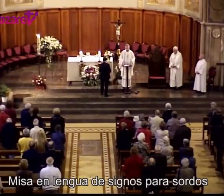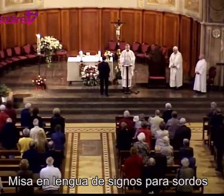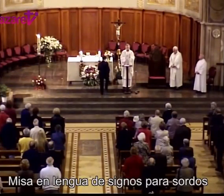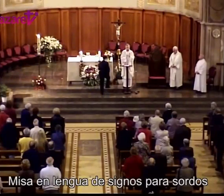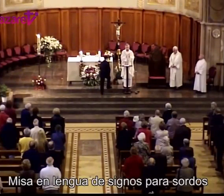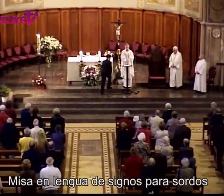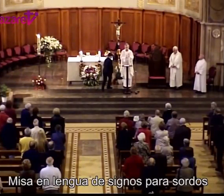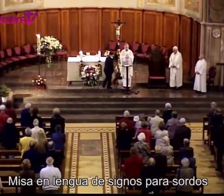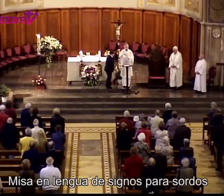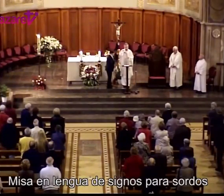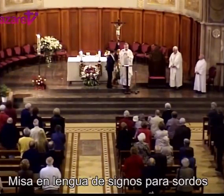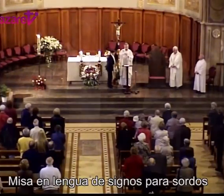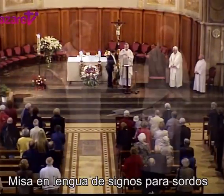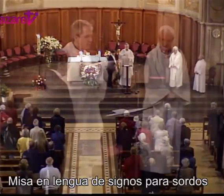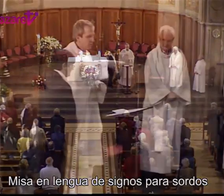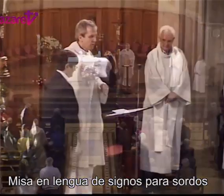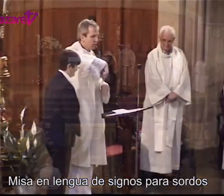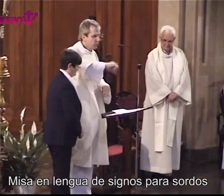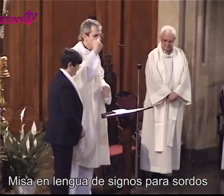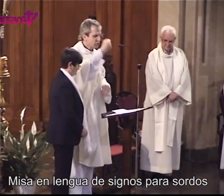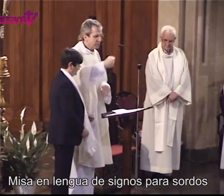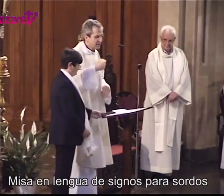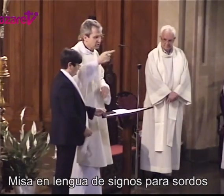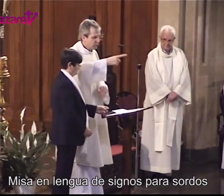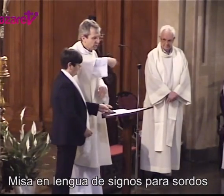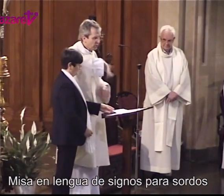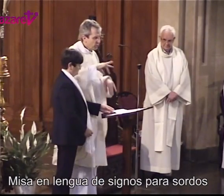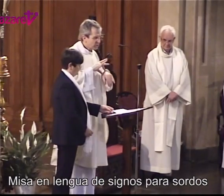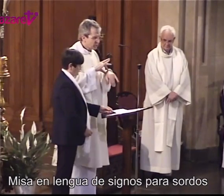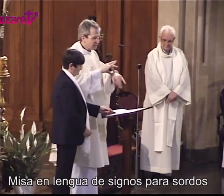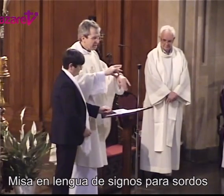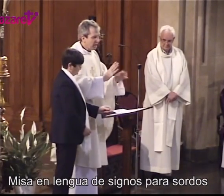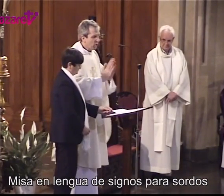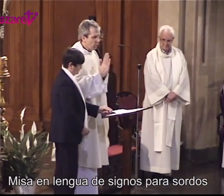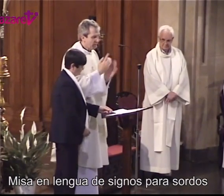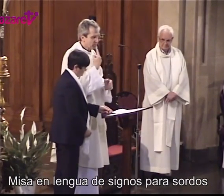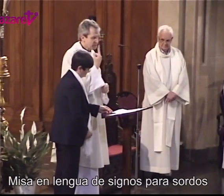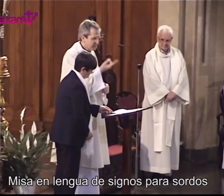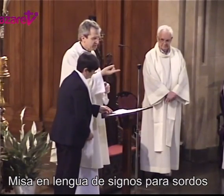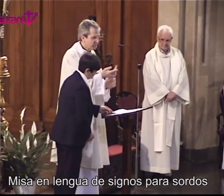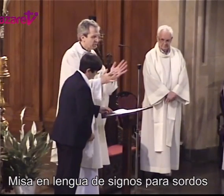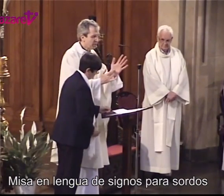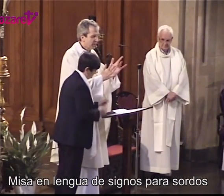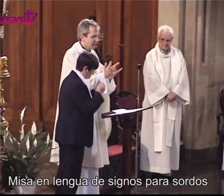A Jesús resucitado, nuestro pastor, nuestro guía, oremos diciendo: